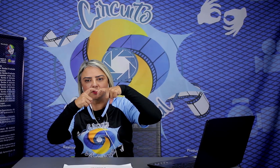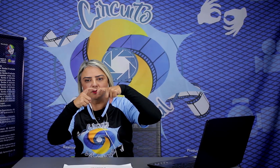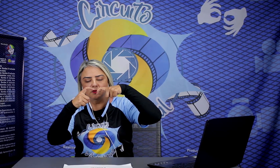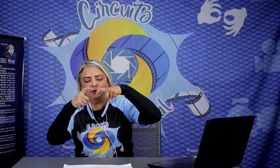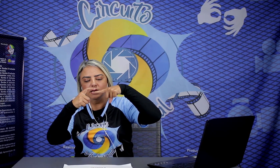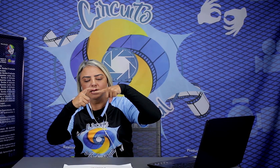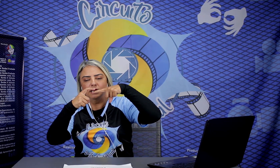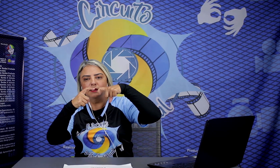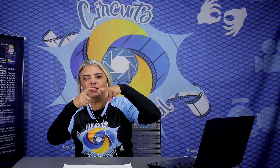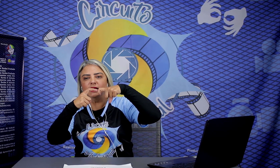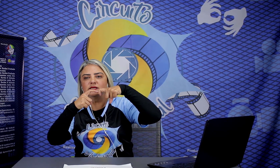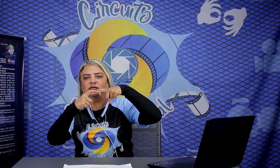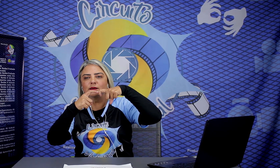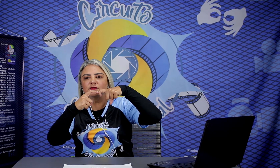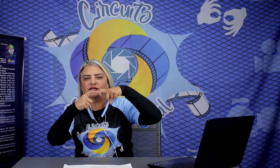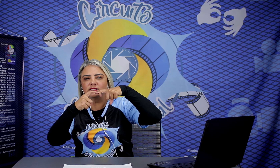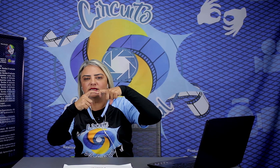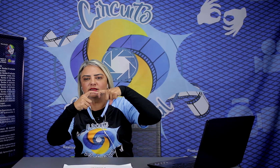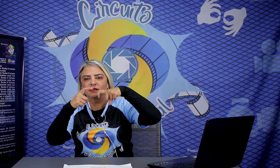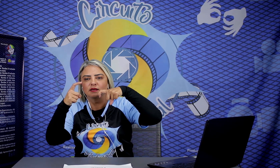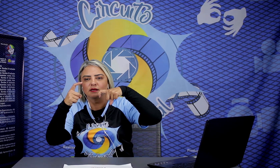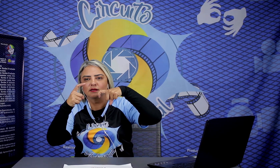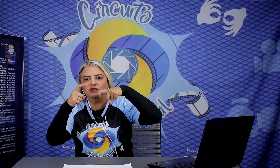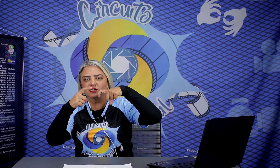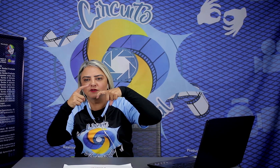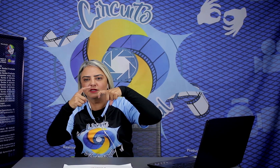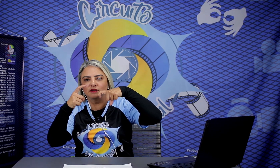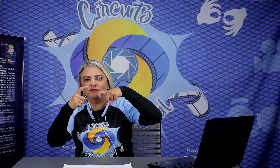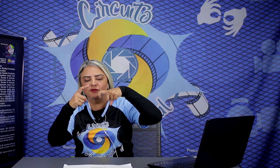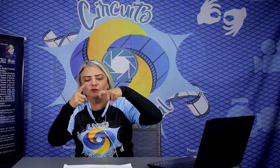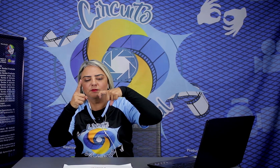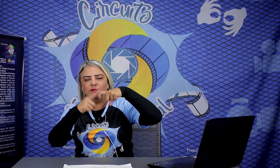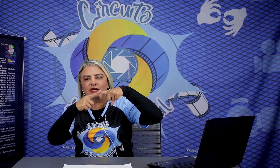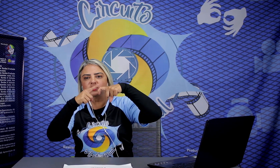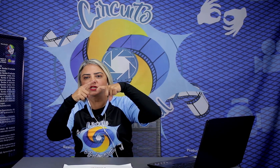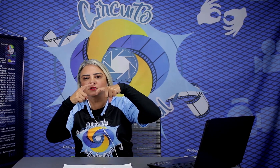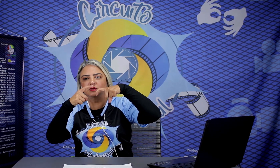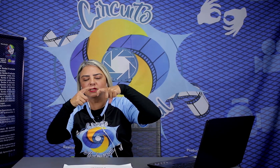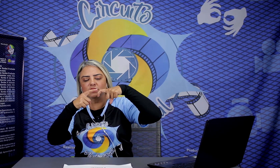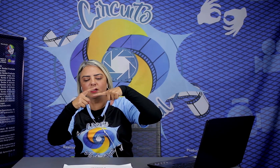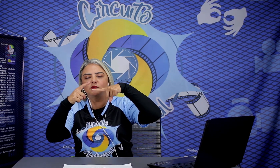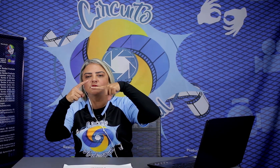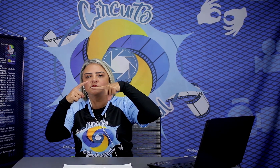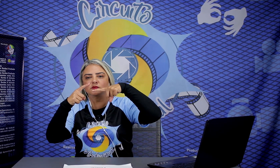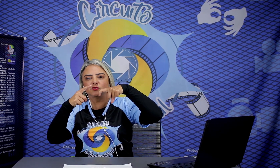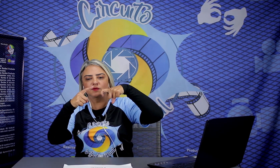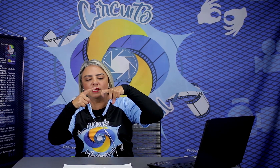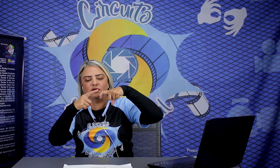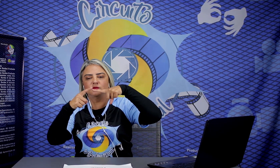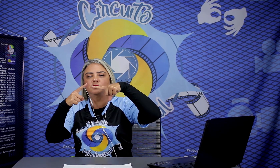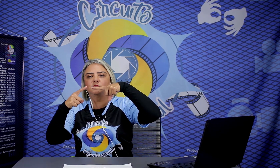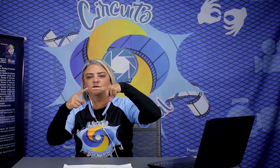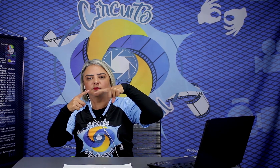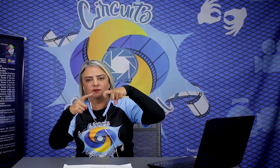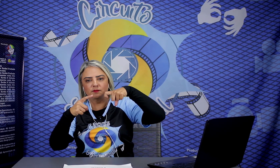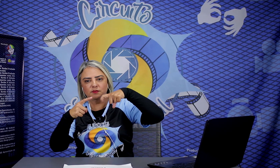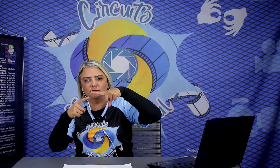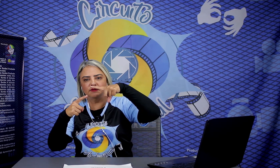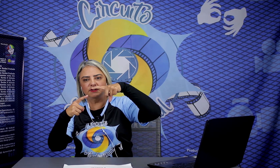Ó, lembra aquele exame que fazia, que a gente vê em filme? Batia no tendão do joelho e levantava o